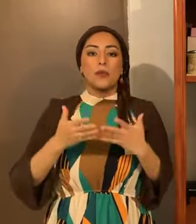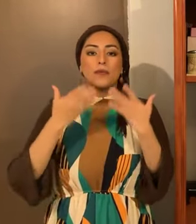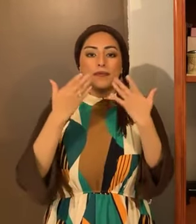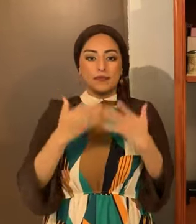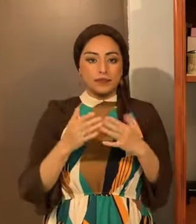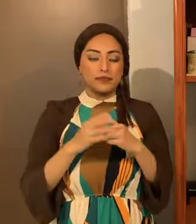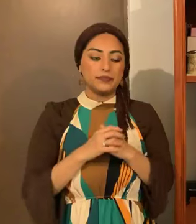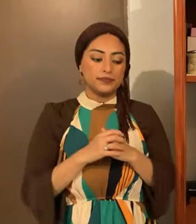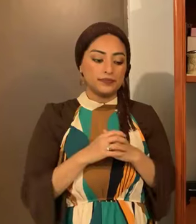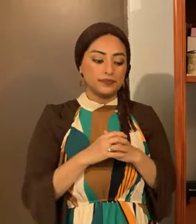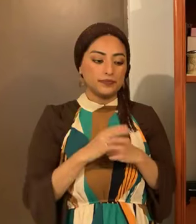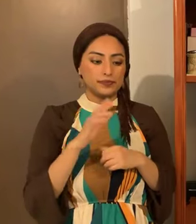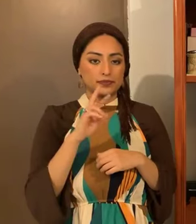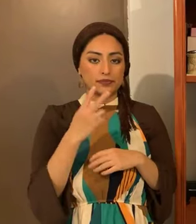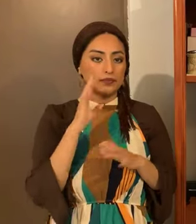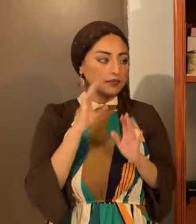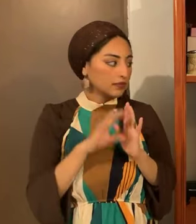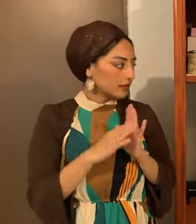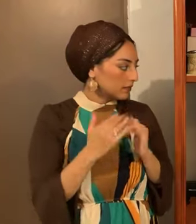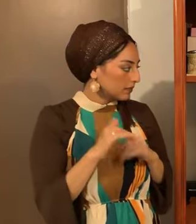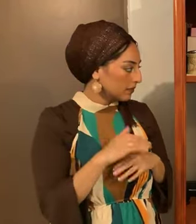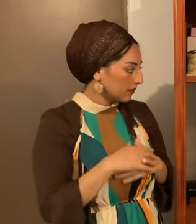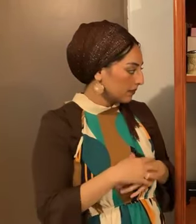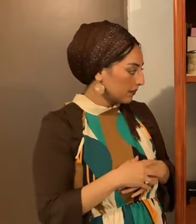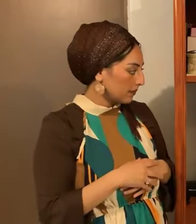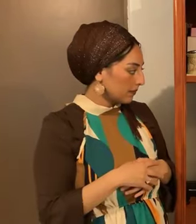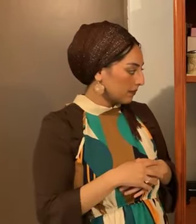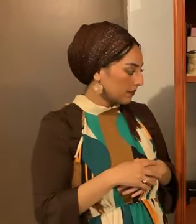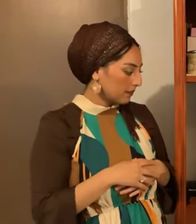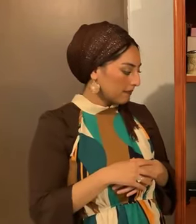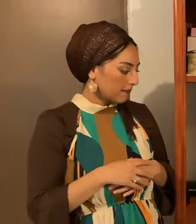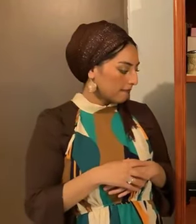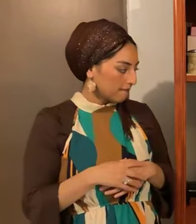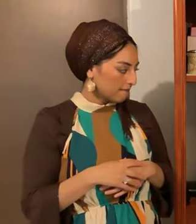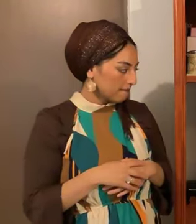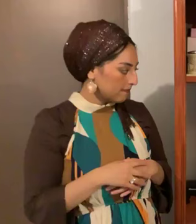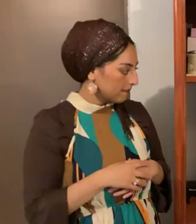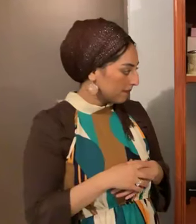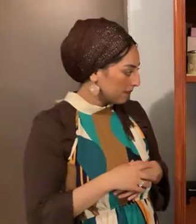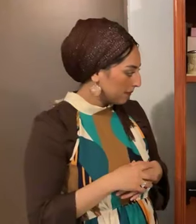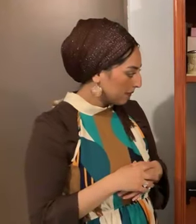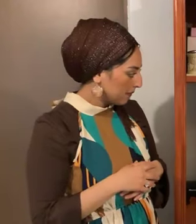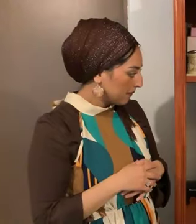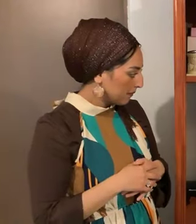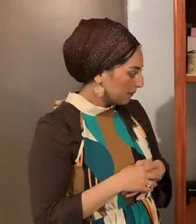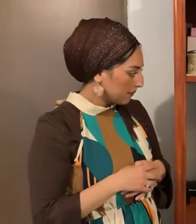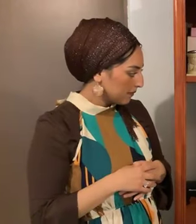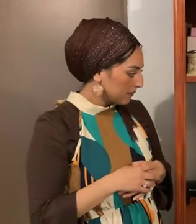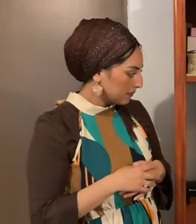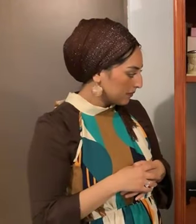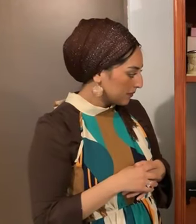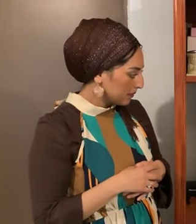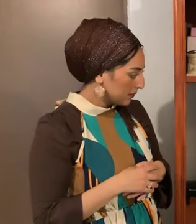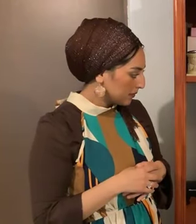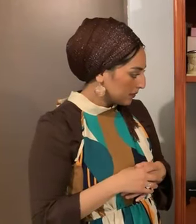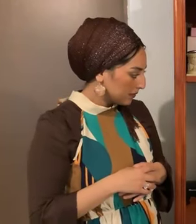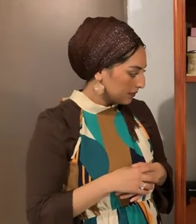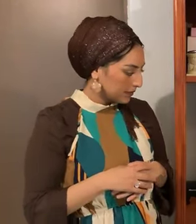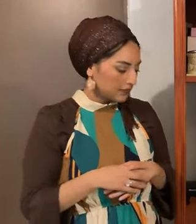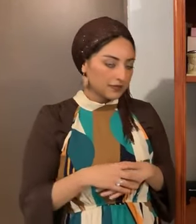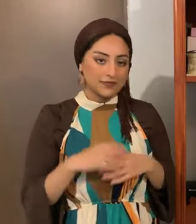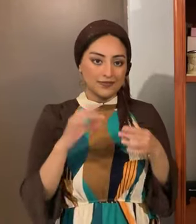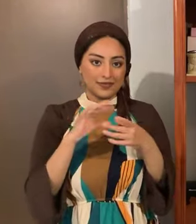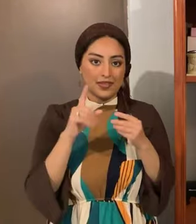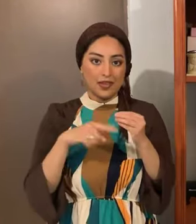tenemos una siguiente diapositiva muy interesante que nos habla precisamente de estos instrumentos